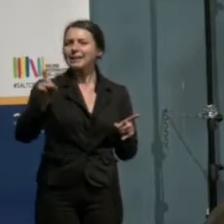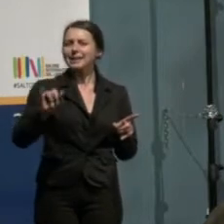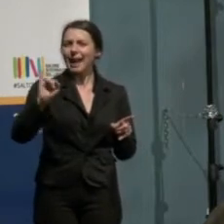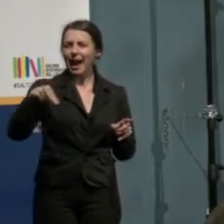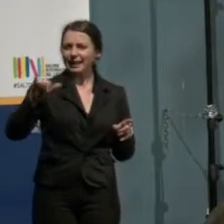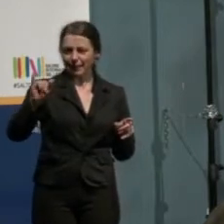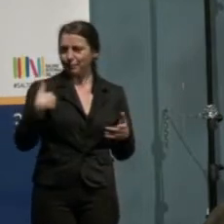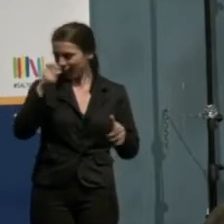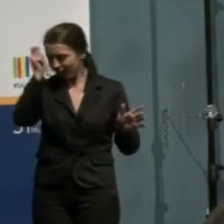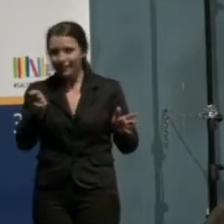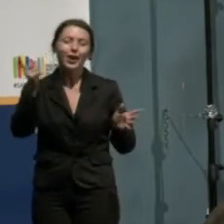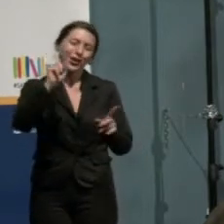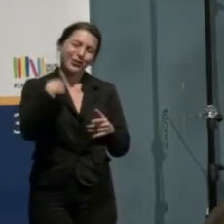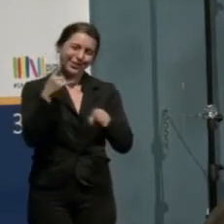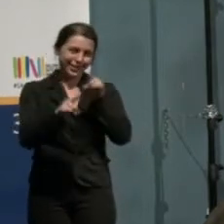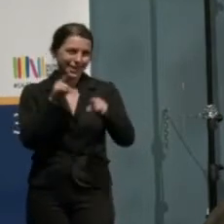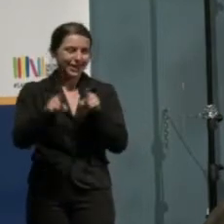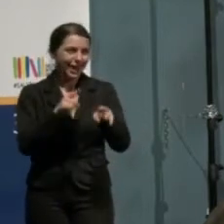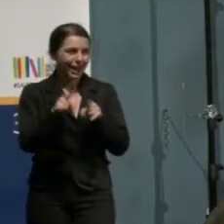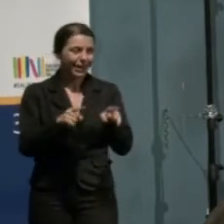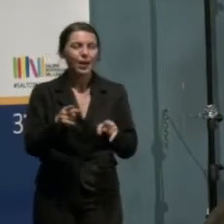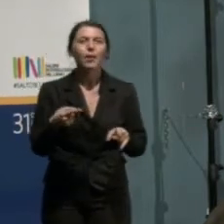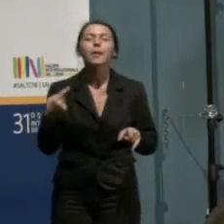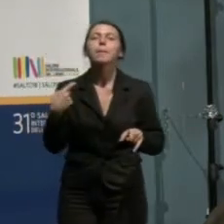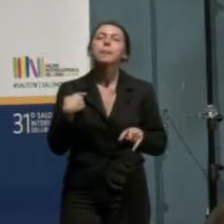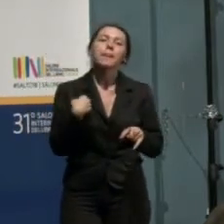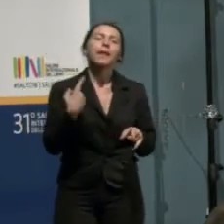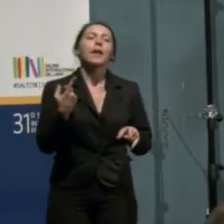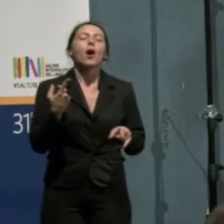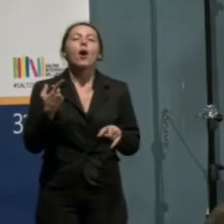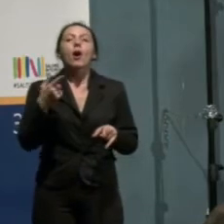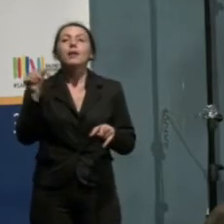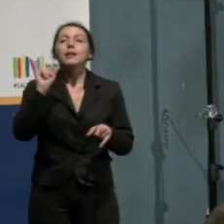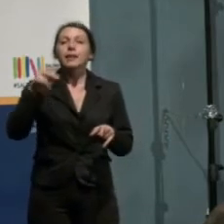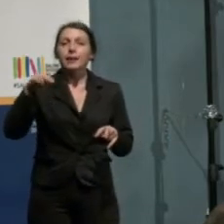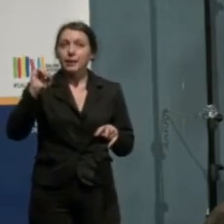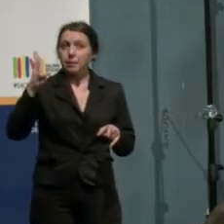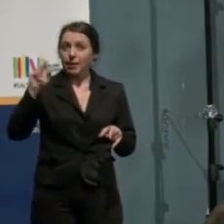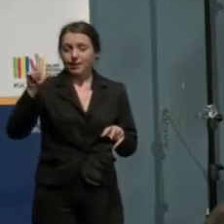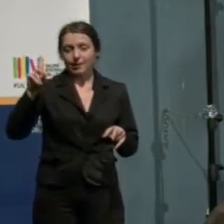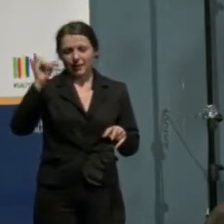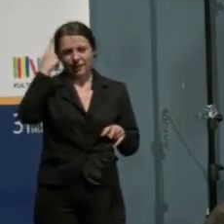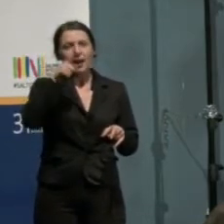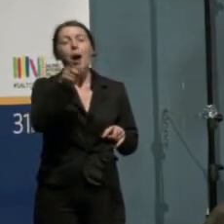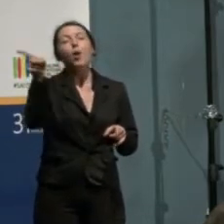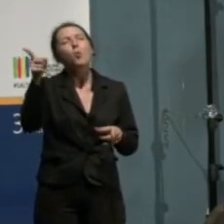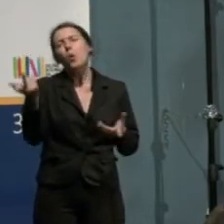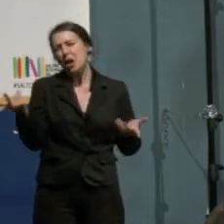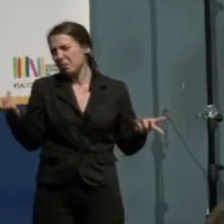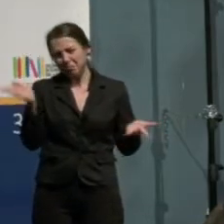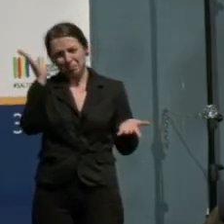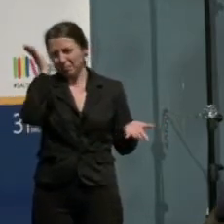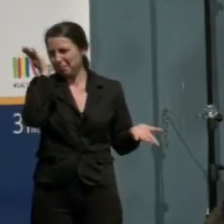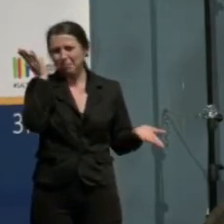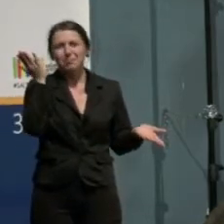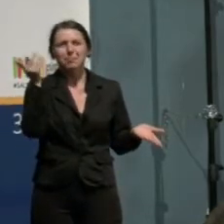generoso graziani no sto scherzando gli e marino sinibaldi diciamo era un grande giocatore del torino era un generoso ma sbagliava molte reti in modo